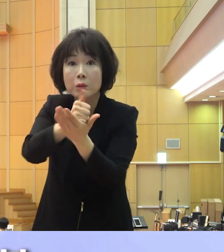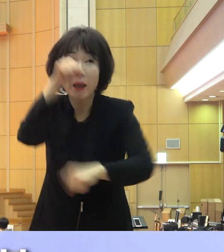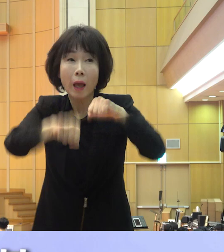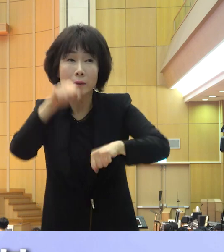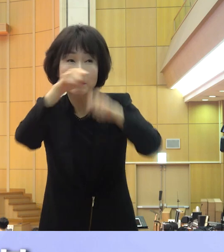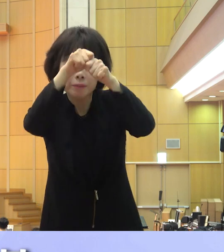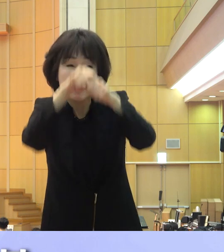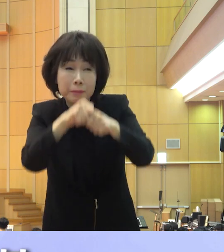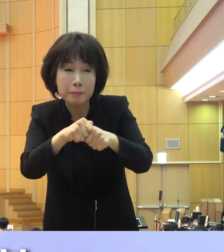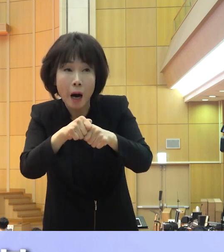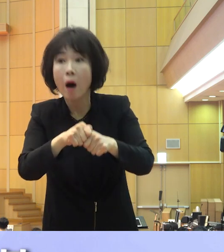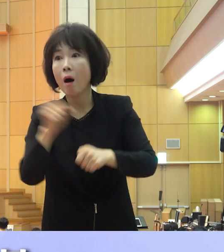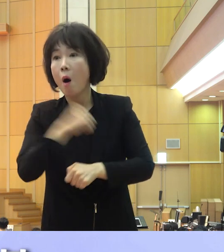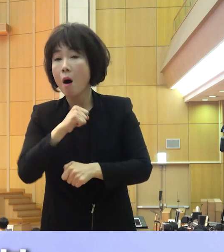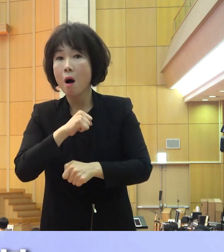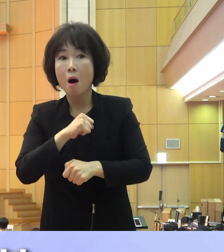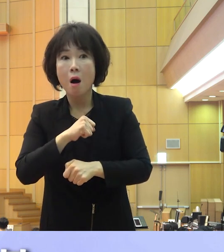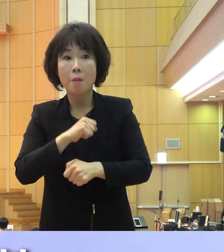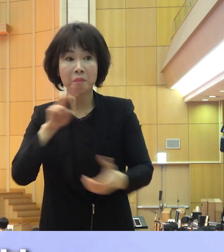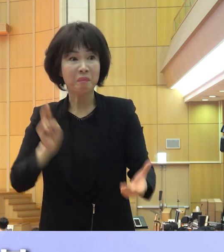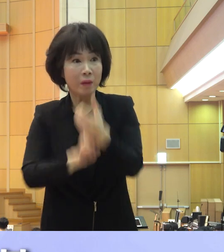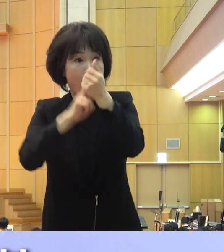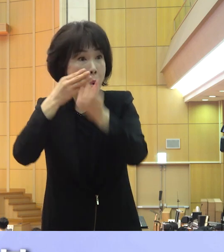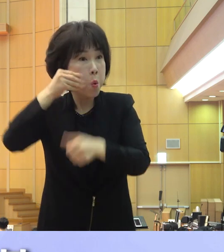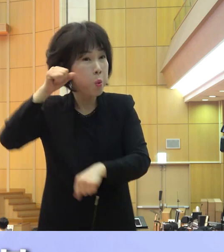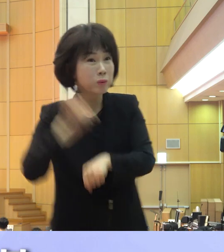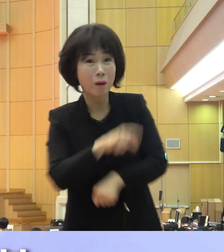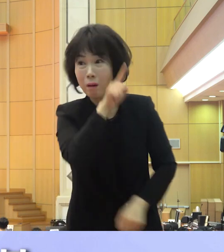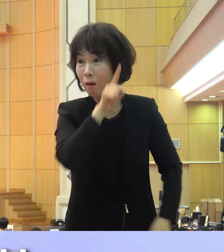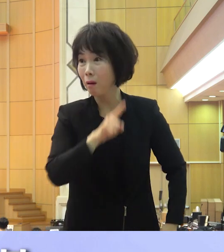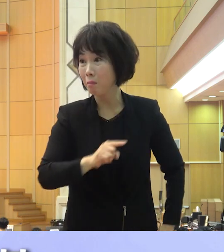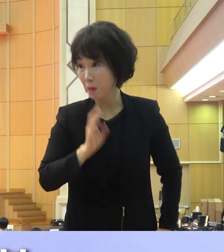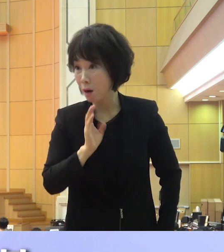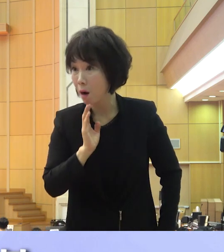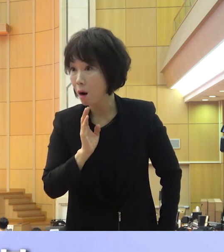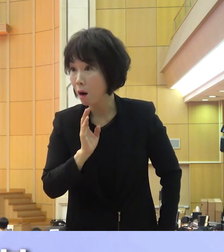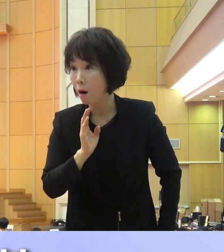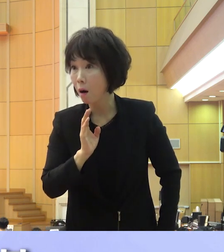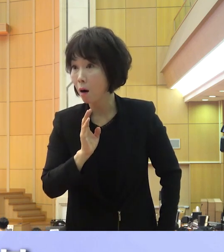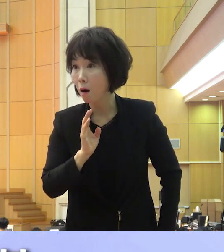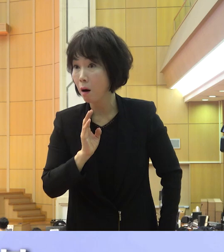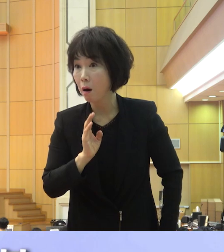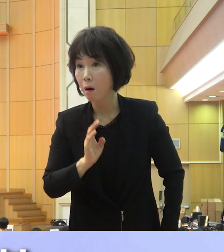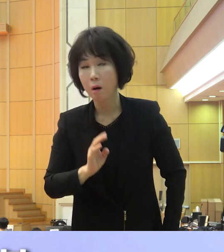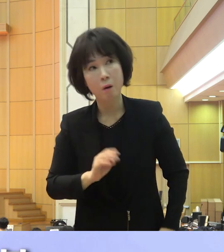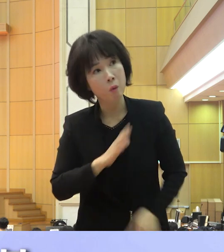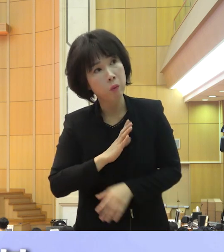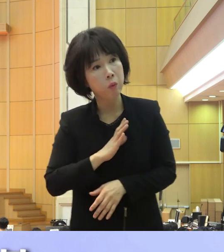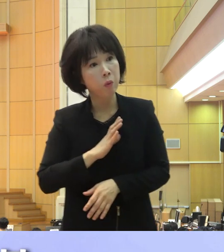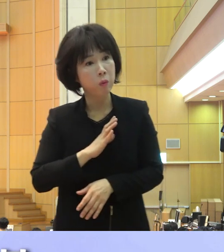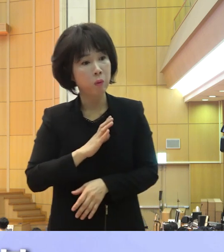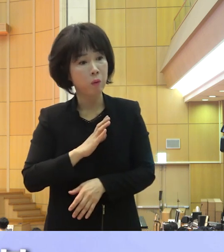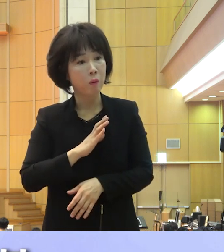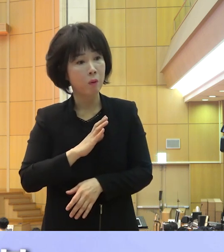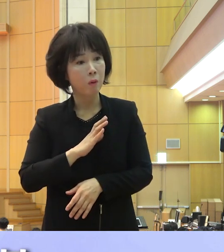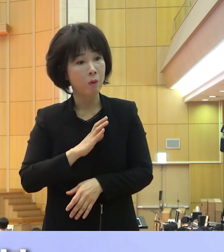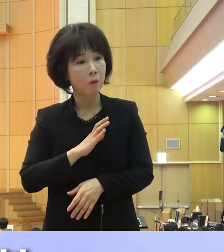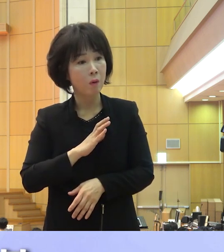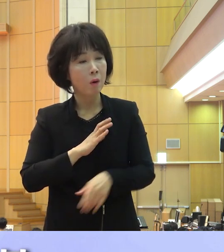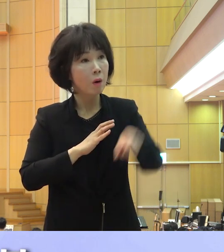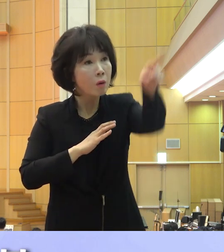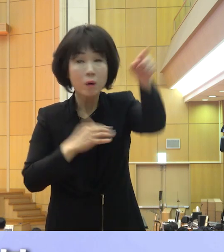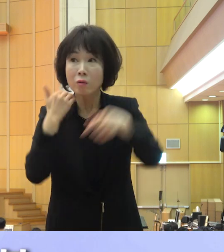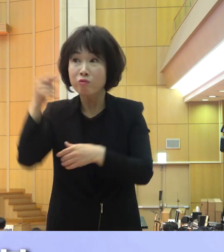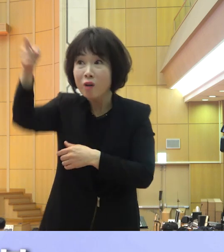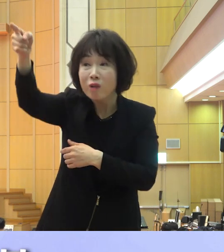그리고 그 왕의 신하에 오늘날로 말하면 비서실장 정도의 급수에 있는 그